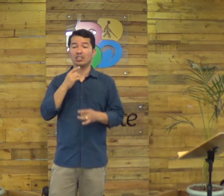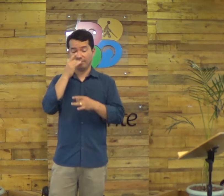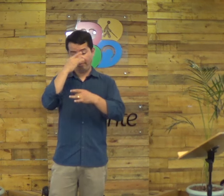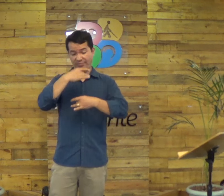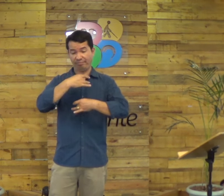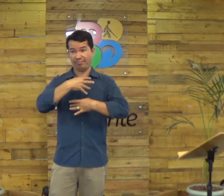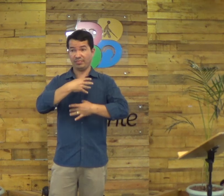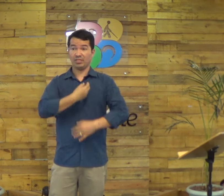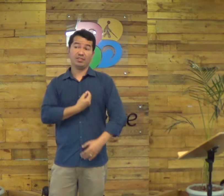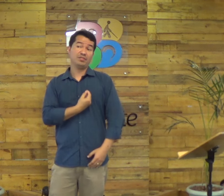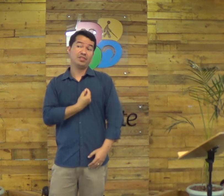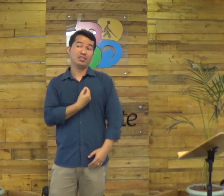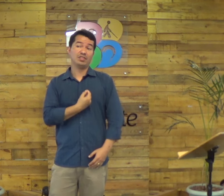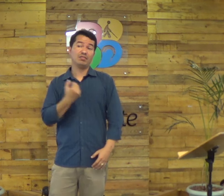algumas pessoas, elas,